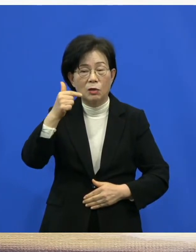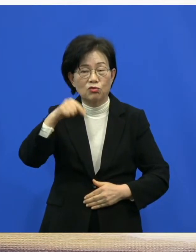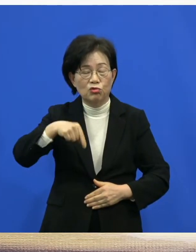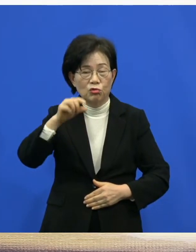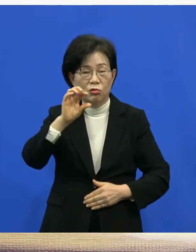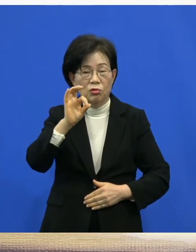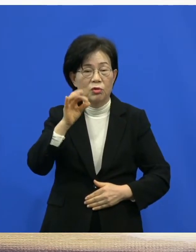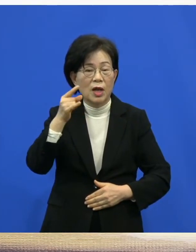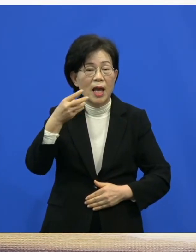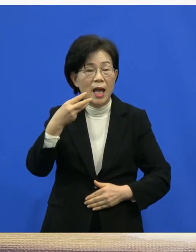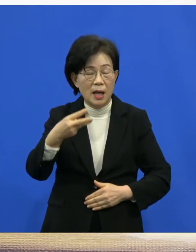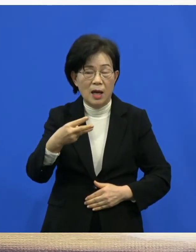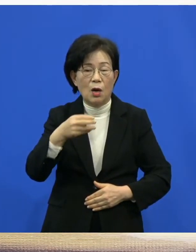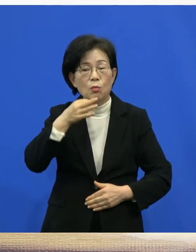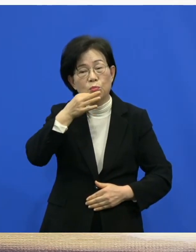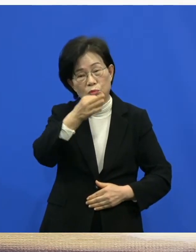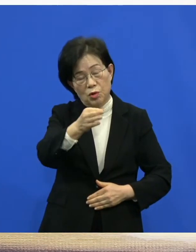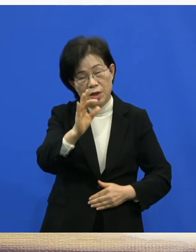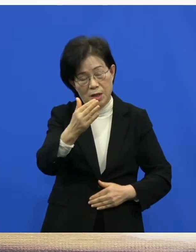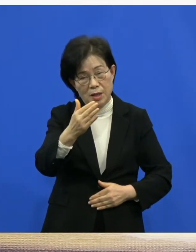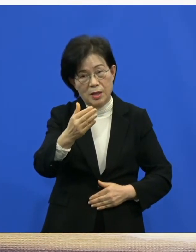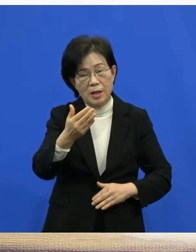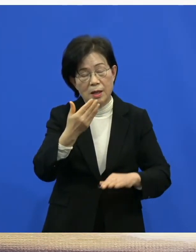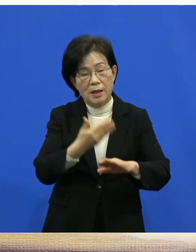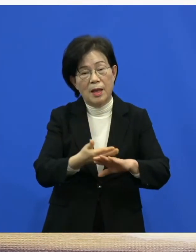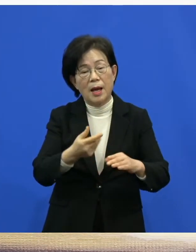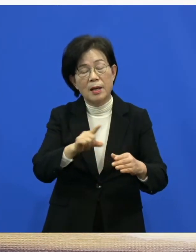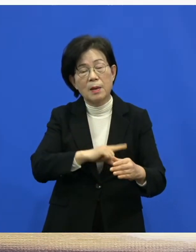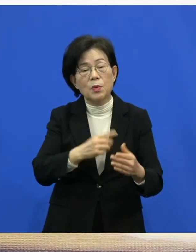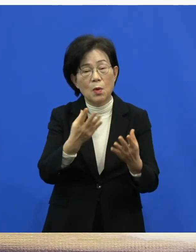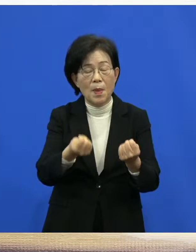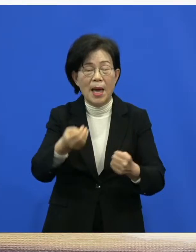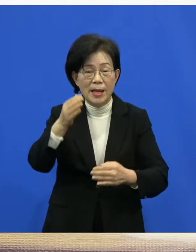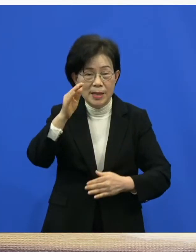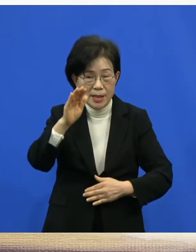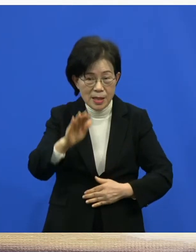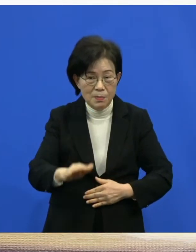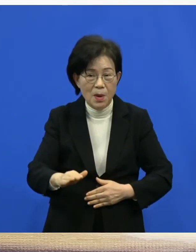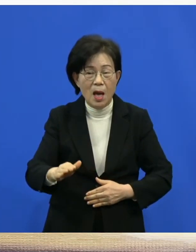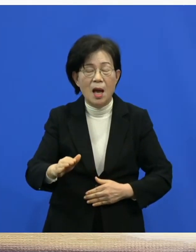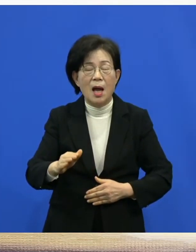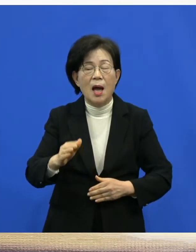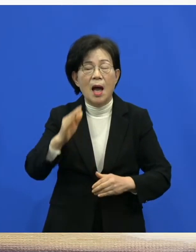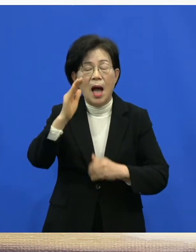얼마나 이름 지을 게 많겠어요? 다른 이름도 많을 거예요. 임마누엘.